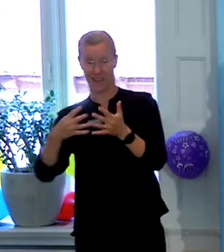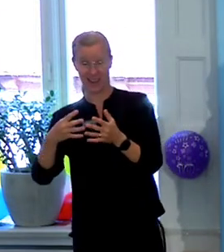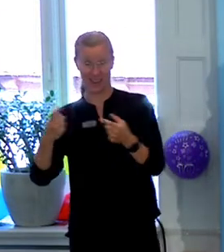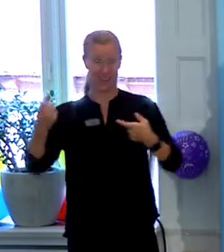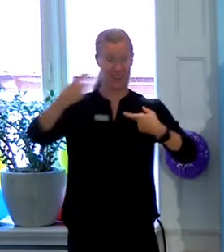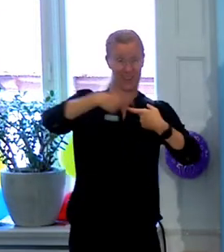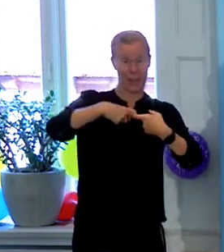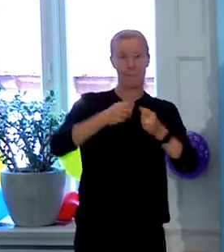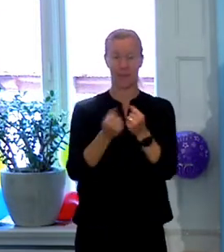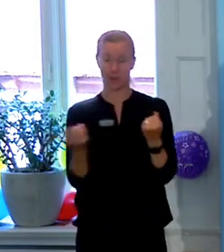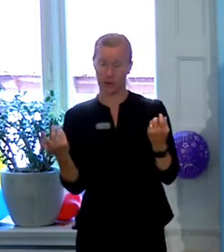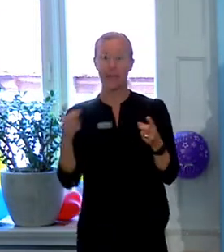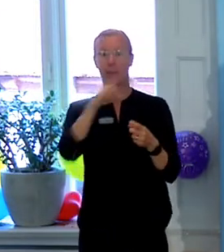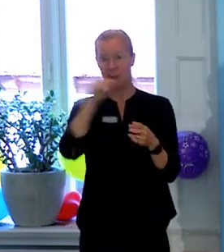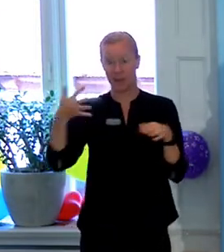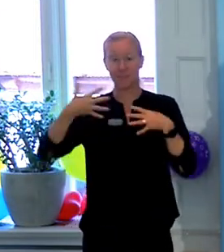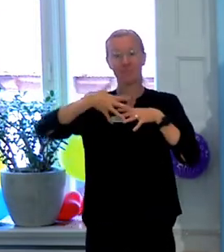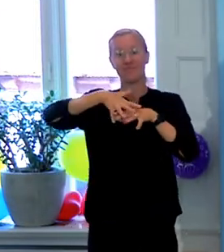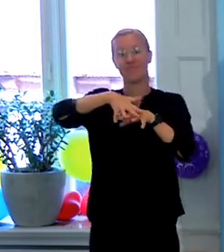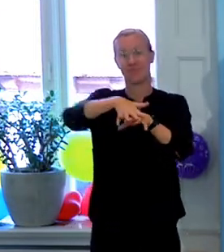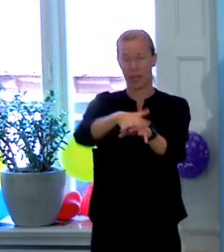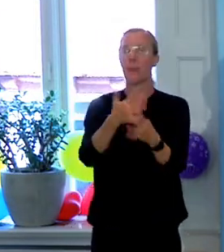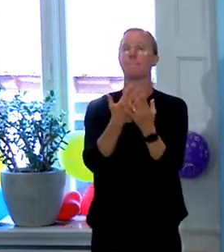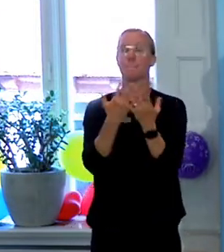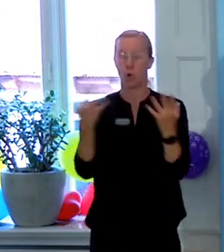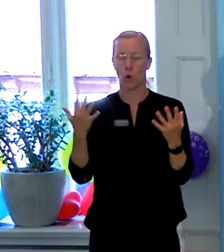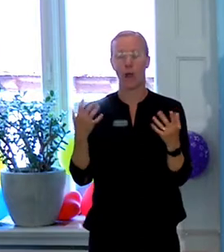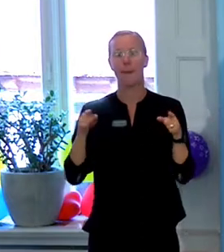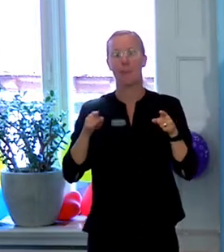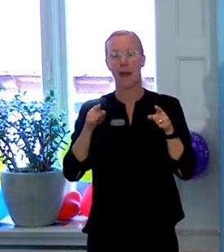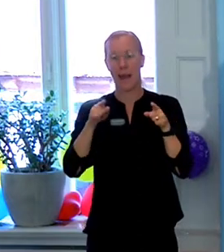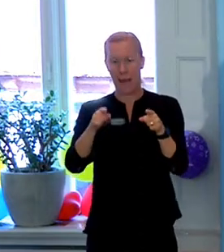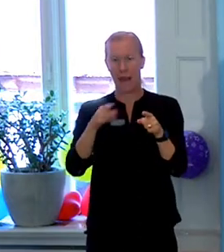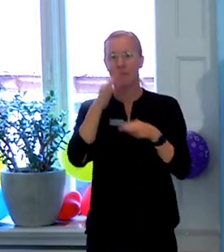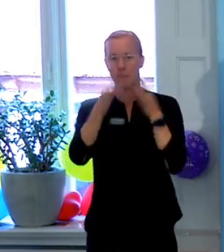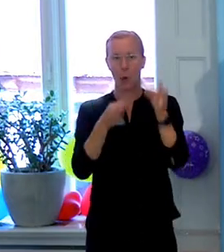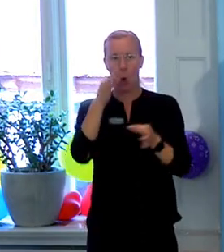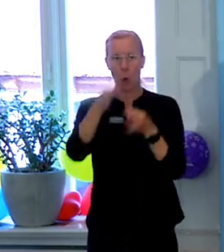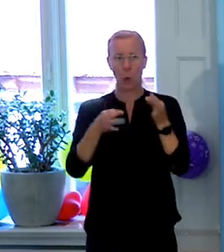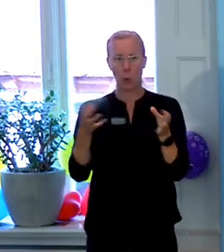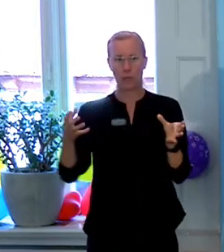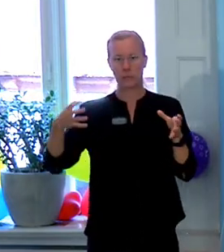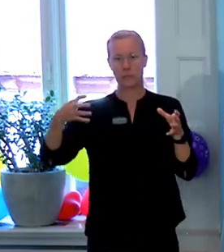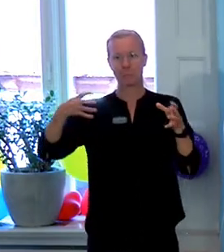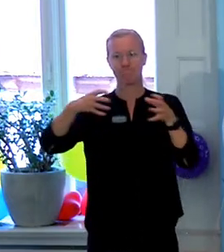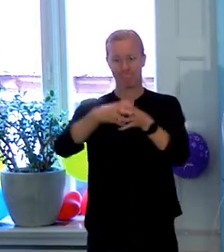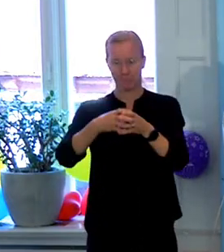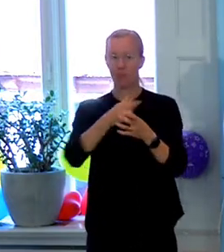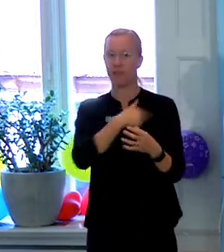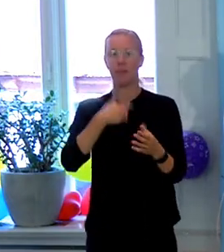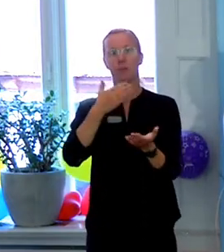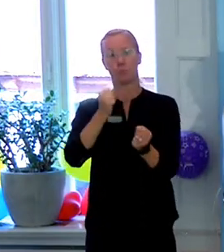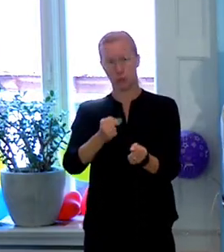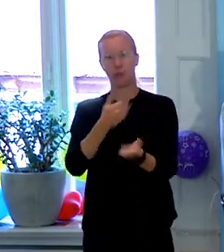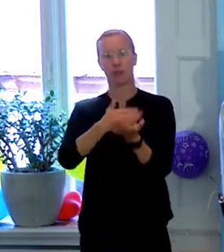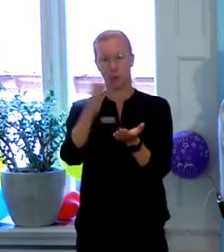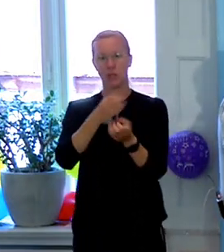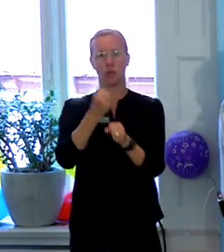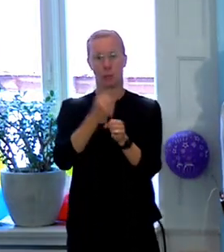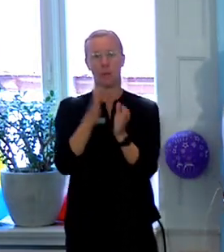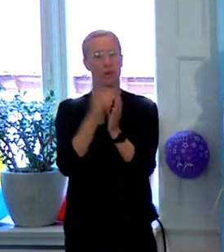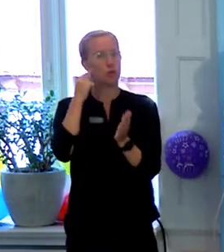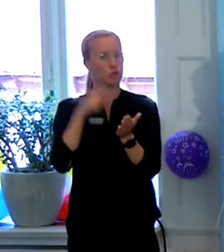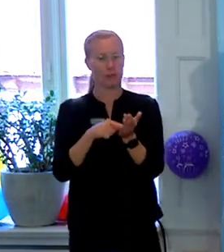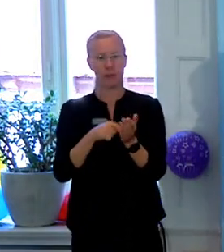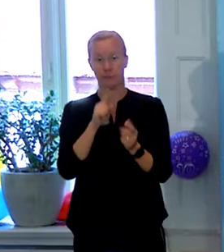ibland går de ju in i varandra. Exakt. Så det är många frågor som går in i varandra här och som vi behöver arbeta vidare med att förstå. Maja, har